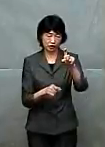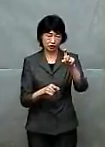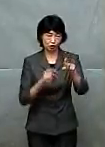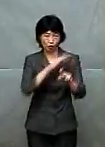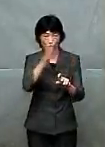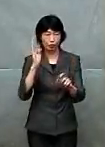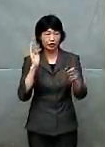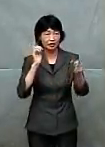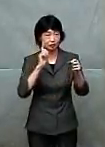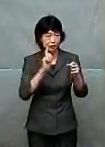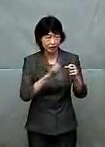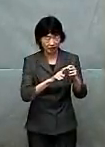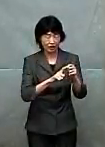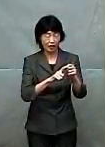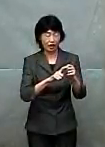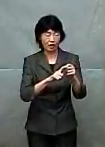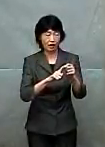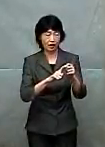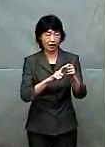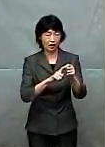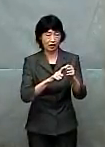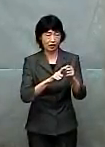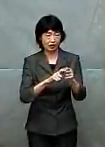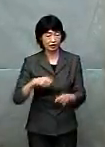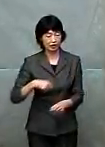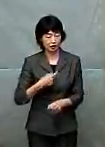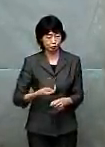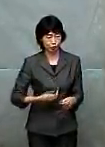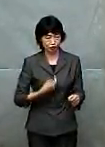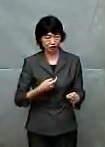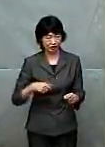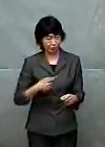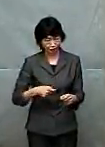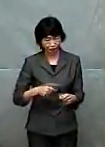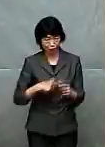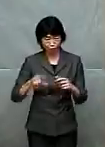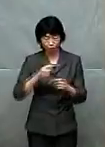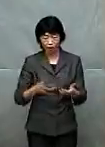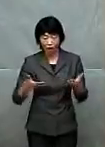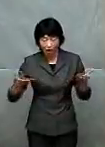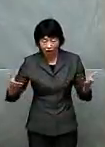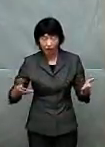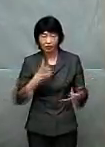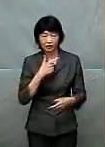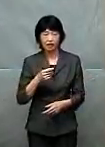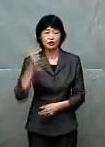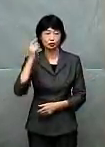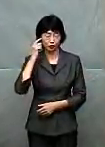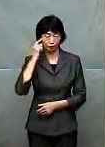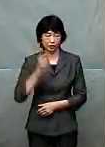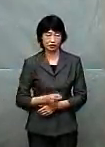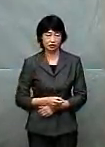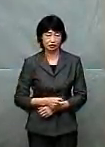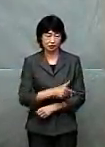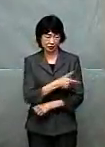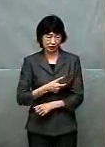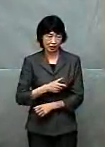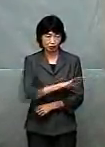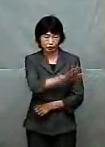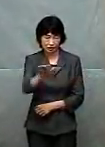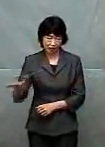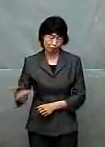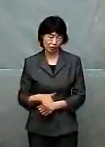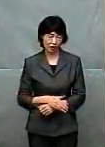けての開催機運を一層盛り上げてまいりたいと考えておりますので、報道機関の皆様から